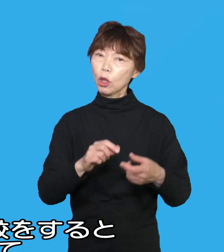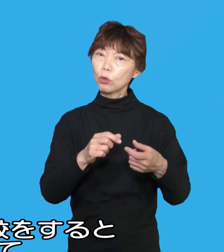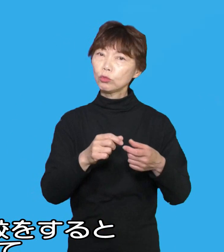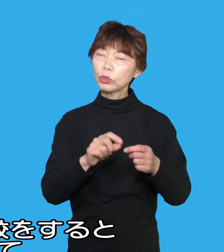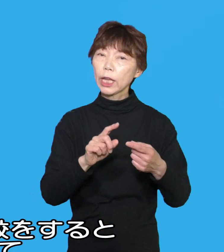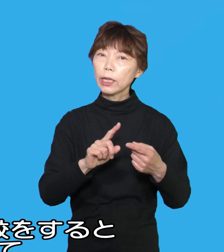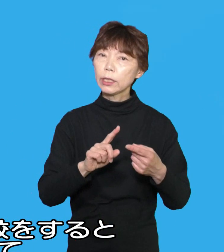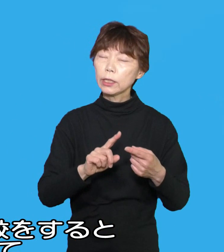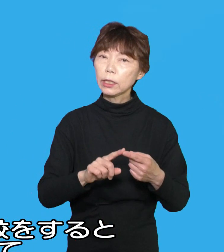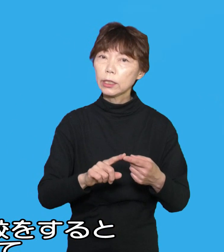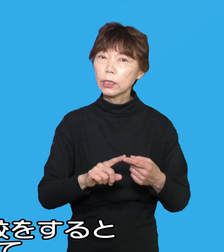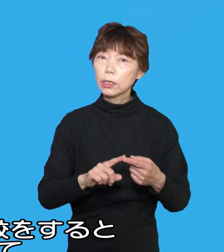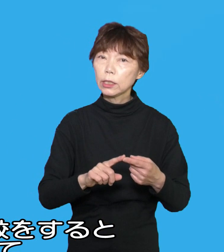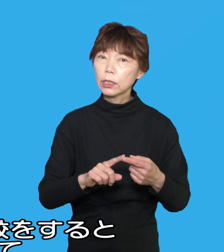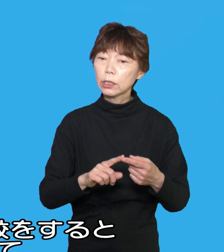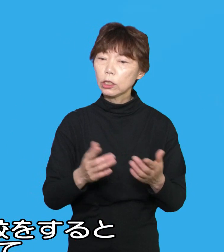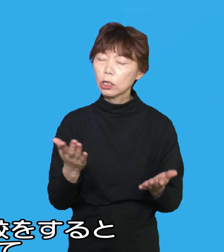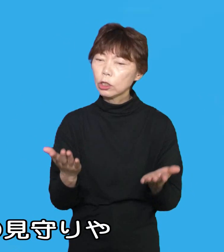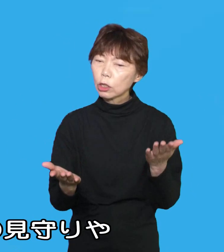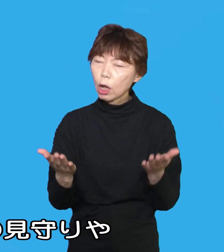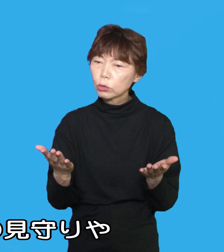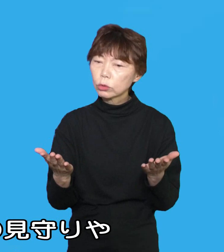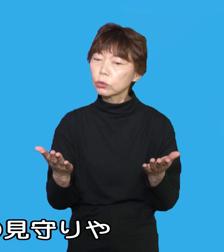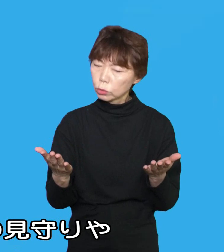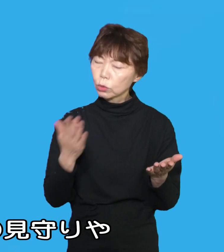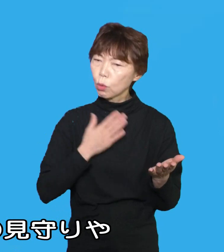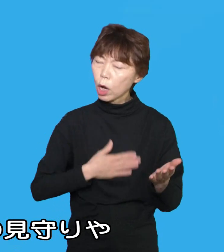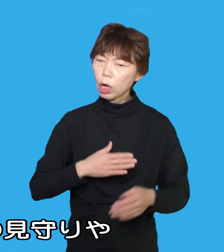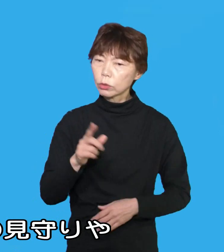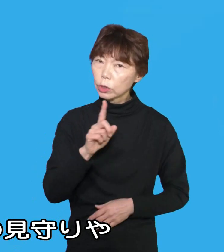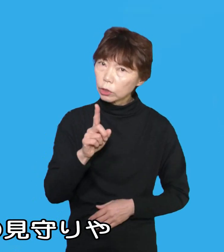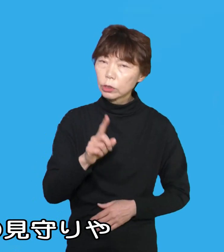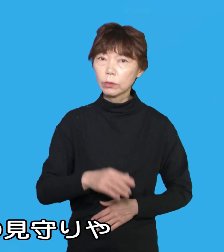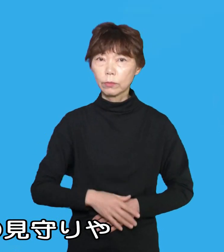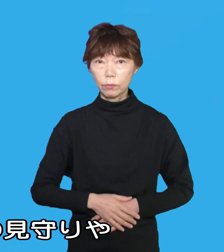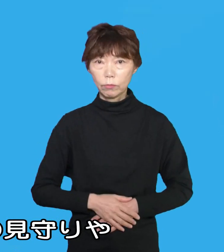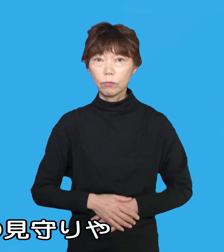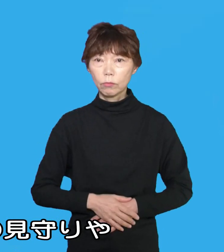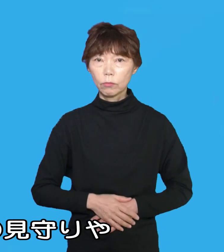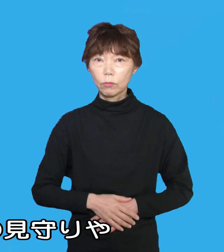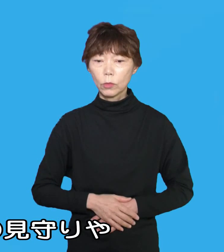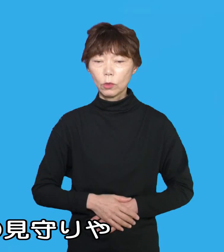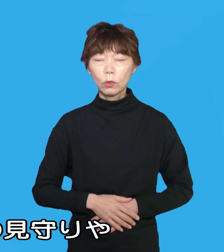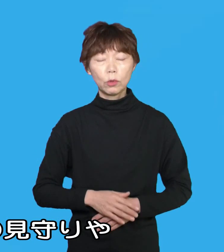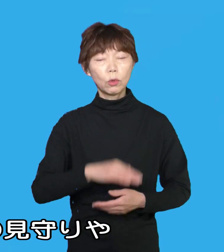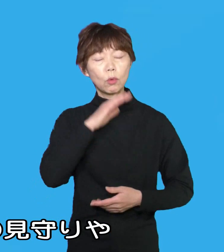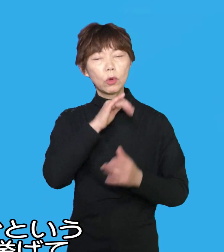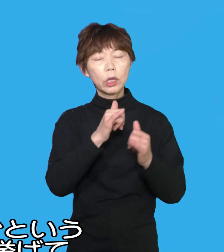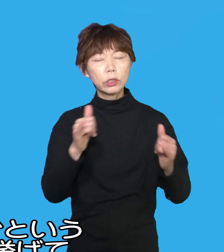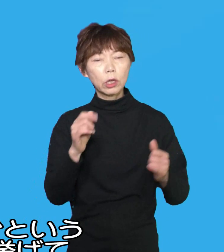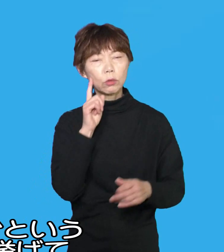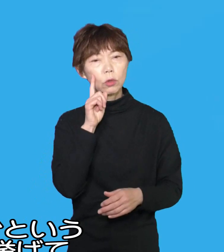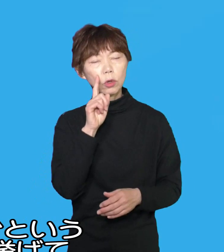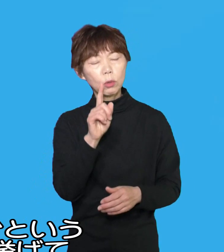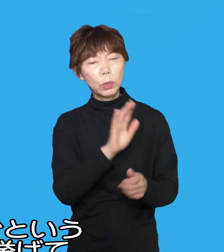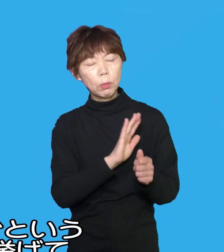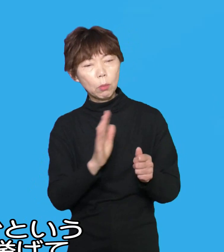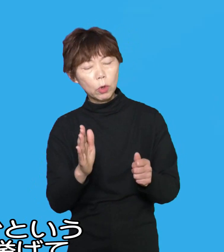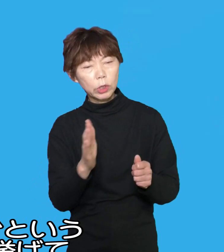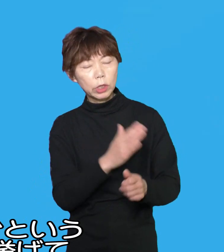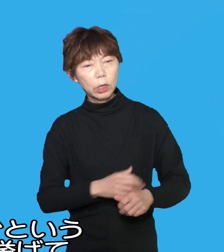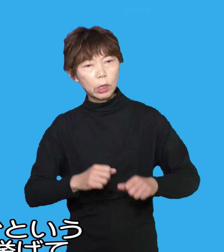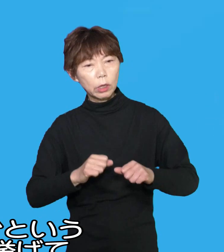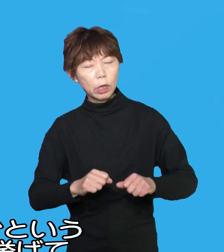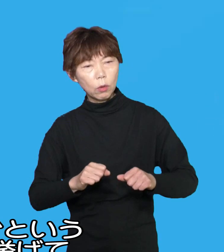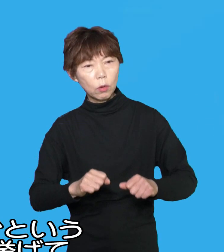な比較をすると、どんなことが分かって、それをどう高齢者の見守りや健康状態の把握につなげていくのかってい